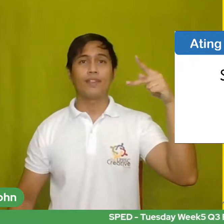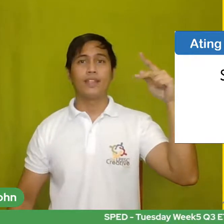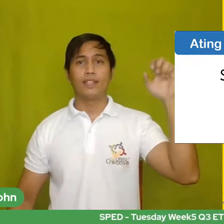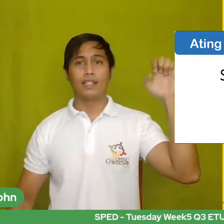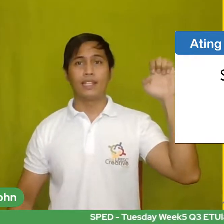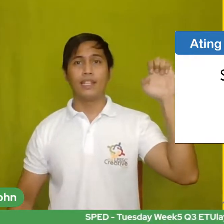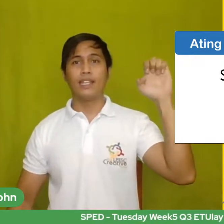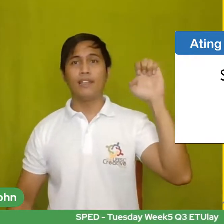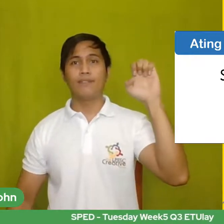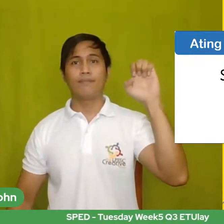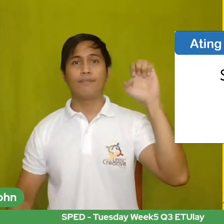E